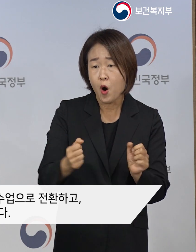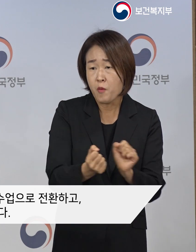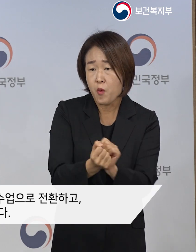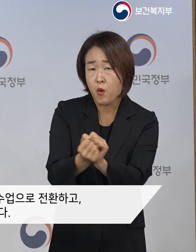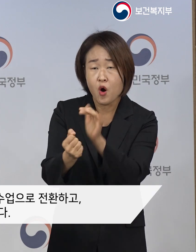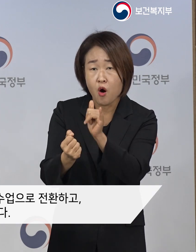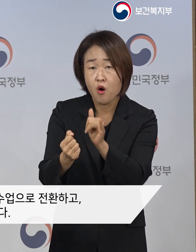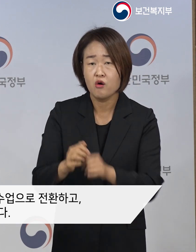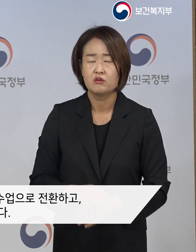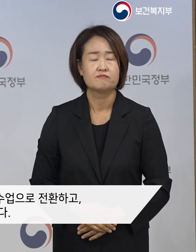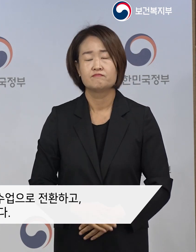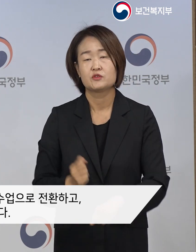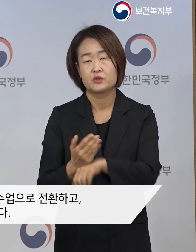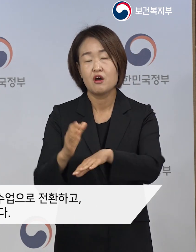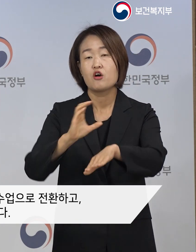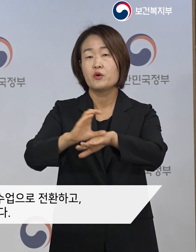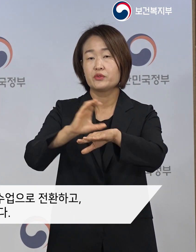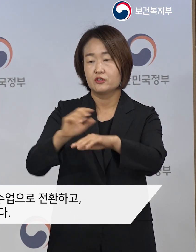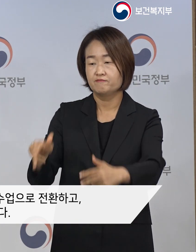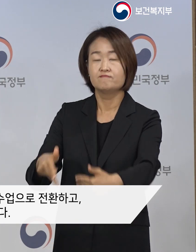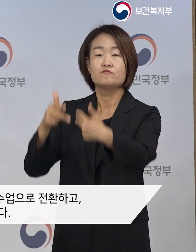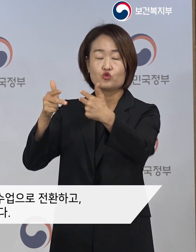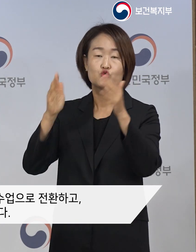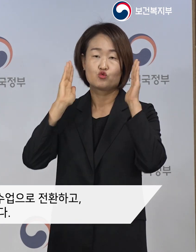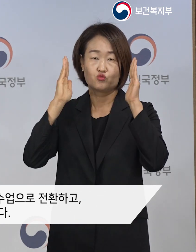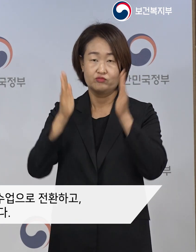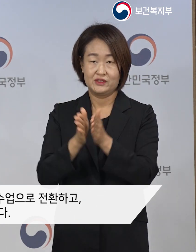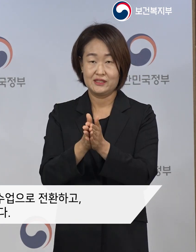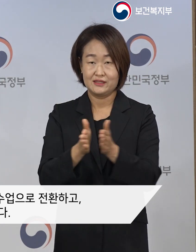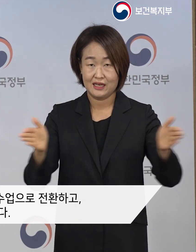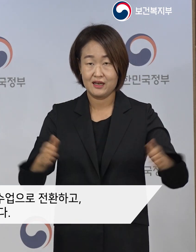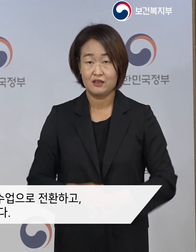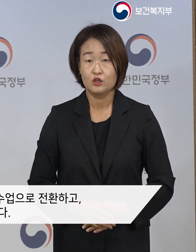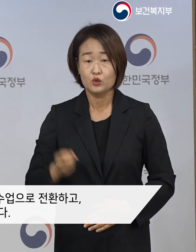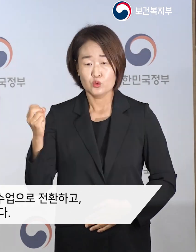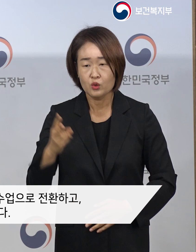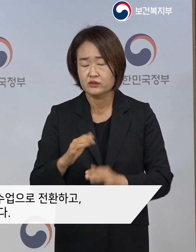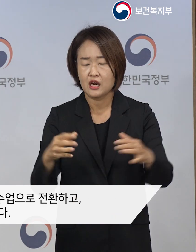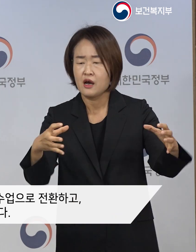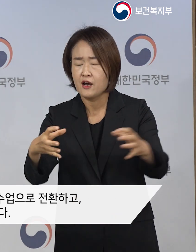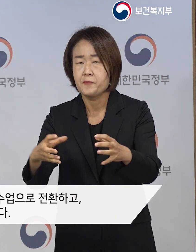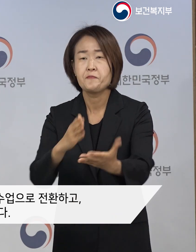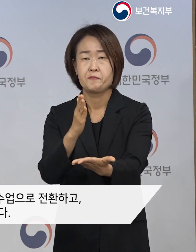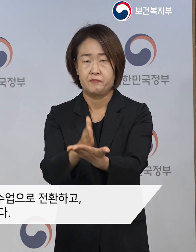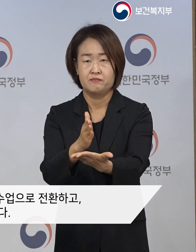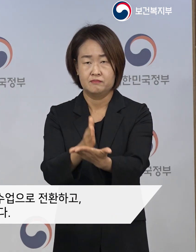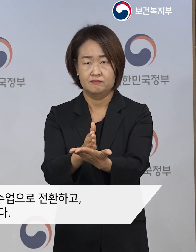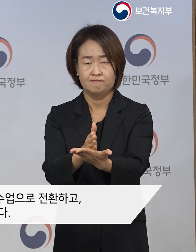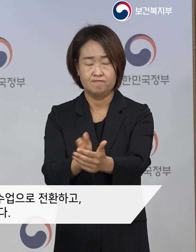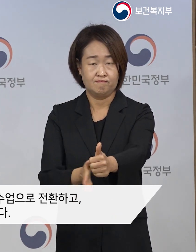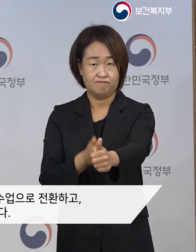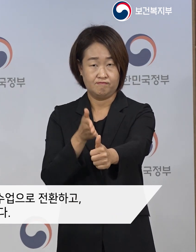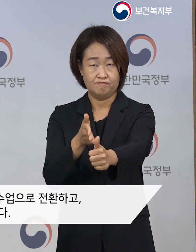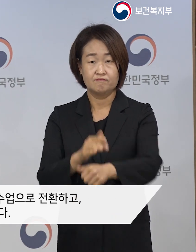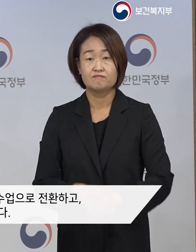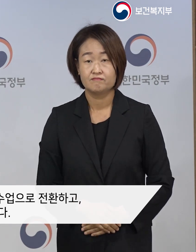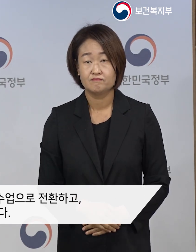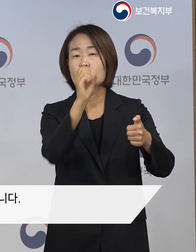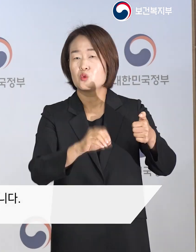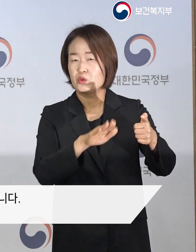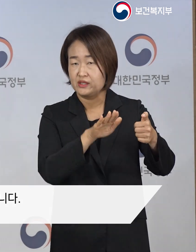학교는 집단 감염이 발생하는 지역은 원격 수업으로 전환하고 그 외 지역도 밀집도를 낮추도록